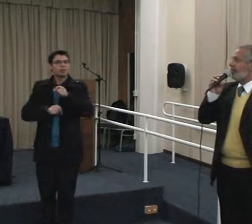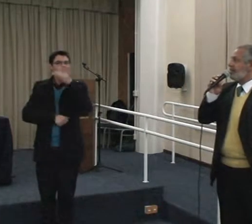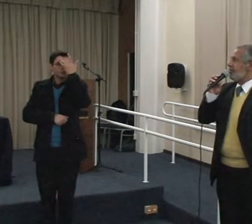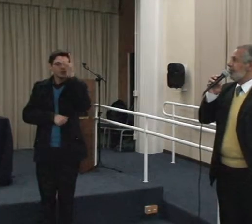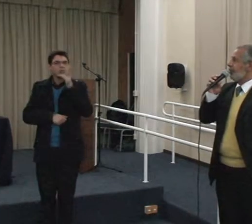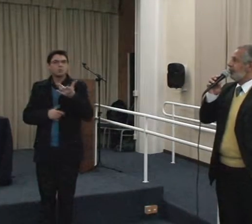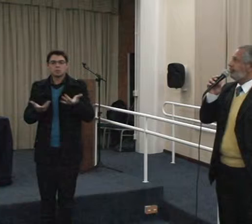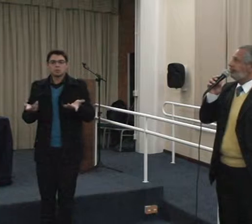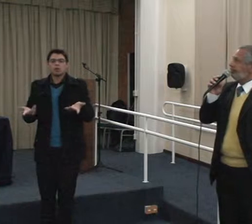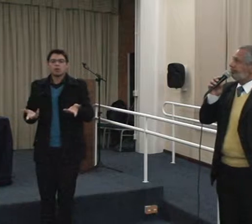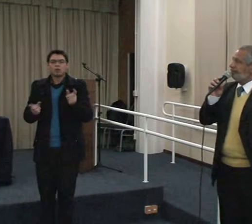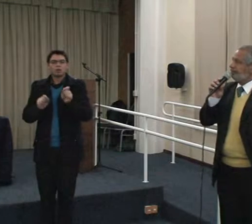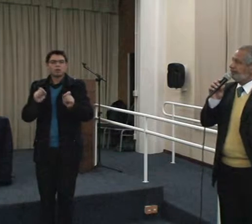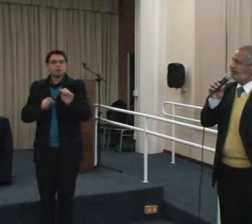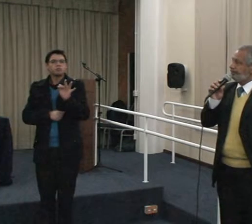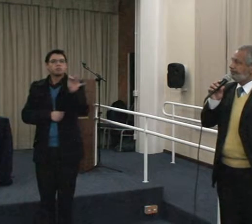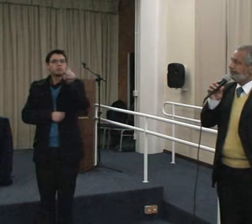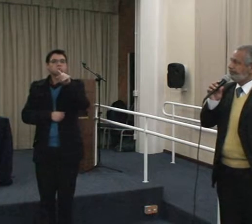após o nascimento.